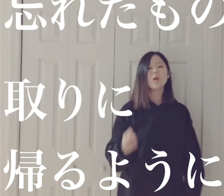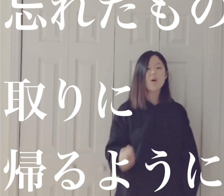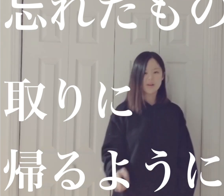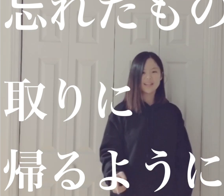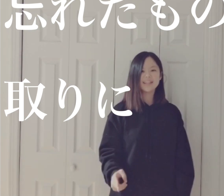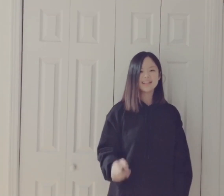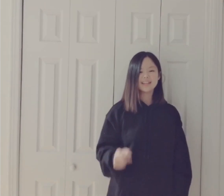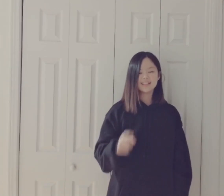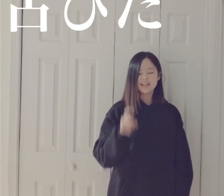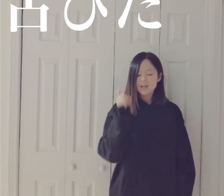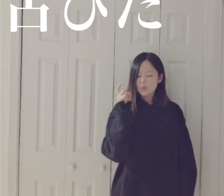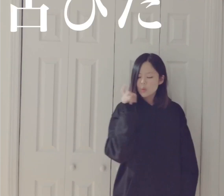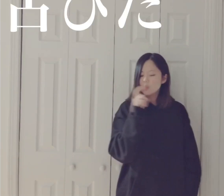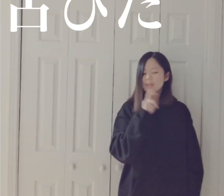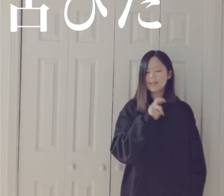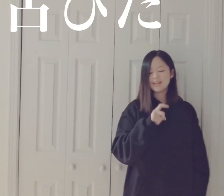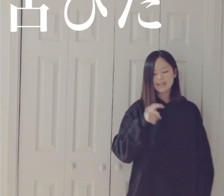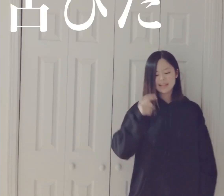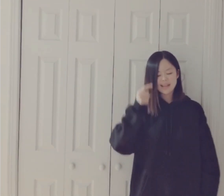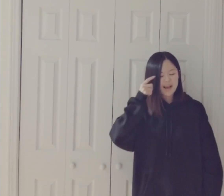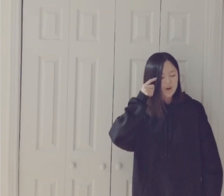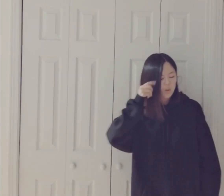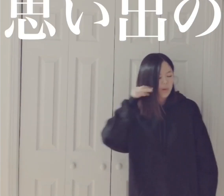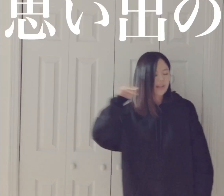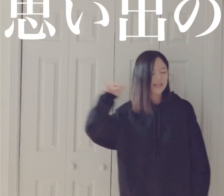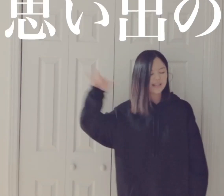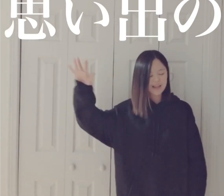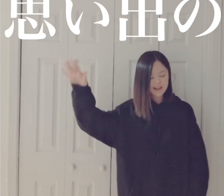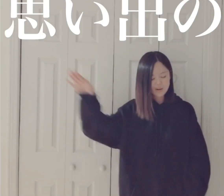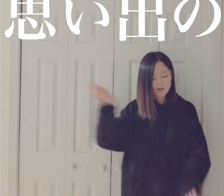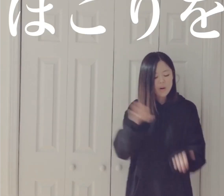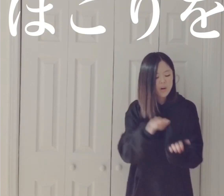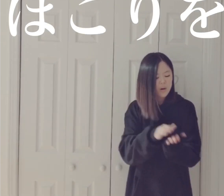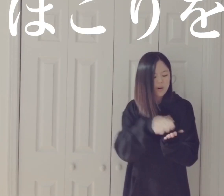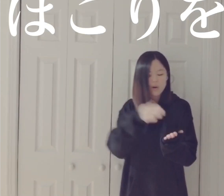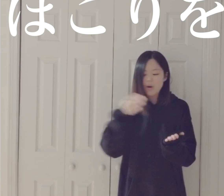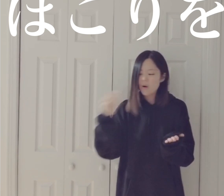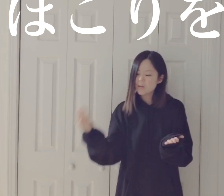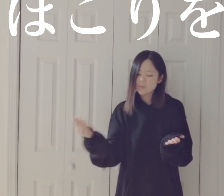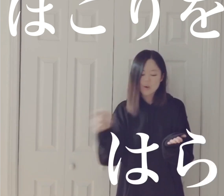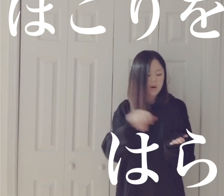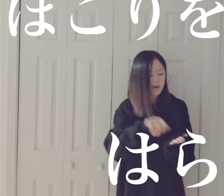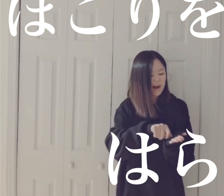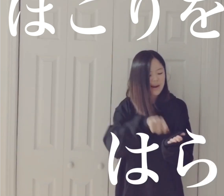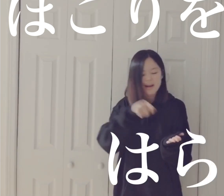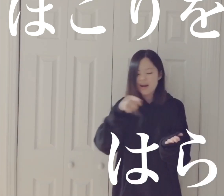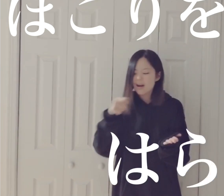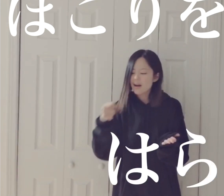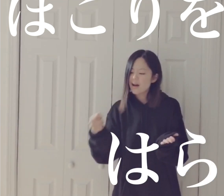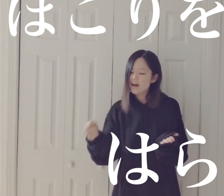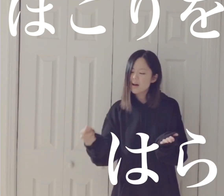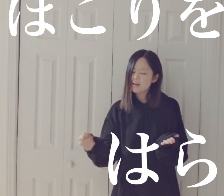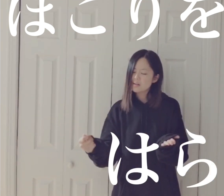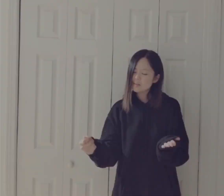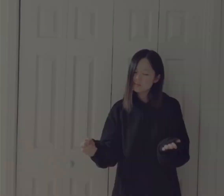、古びた思い出の誇りを払う。